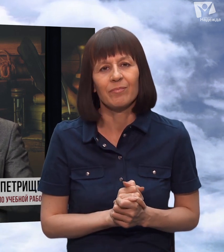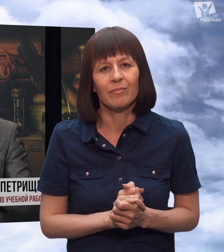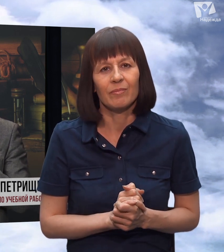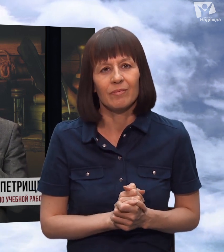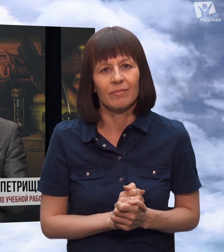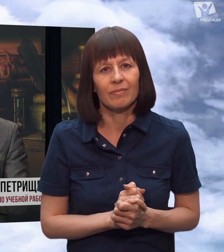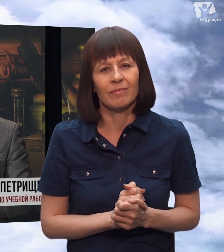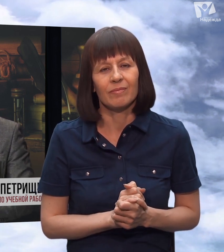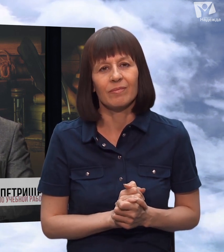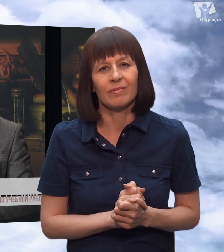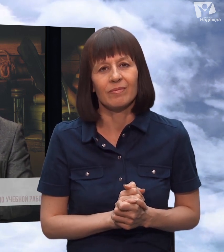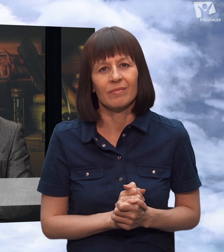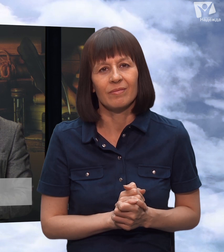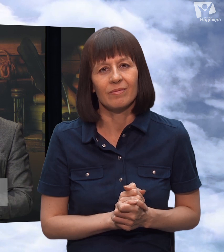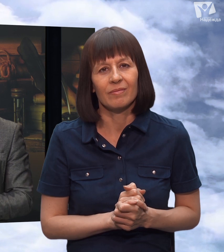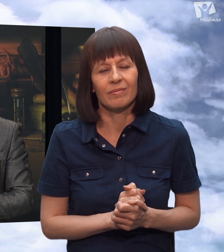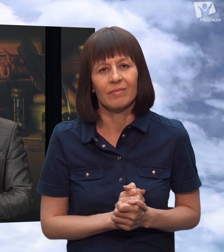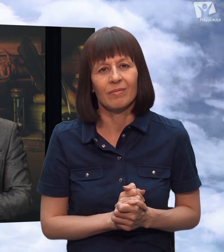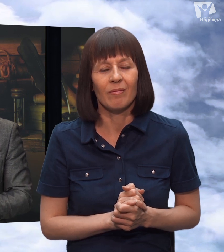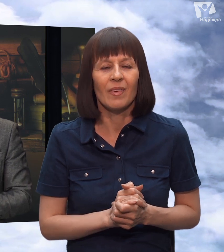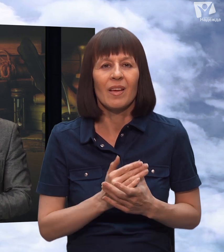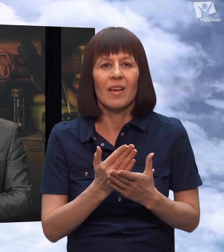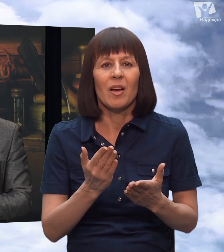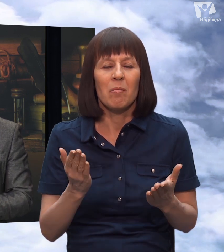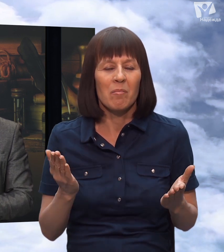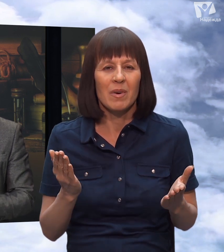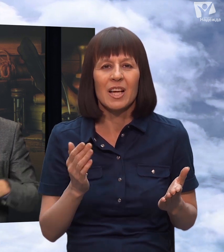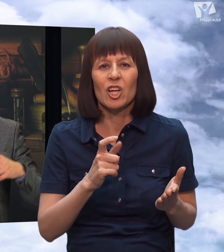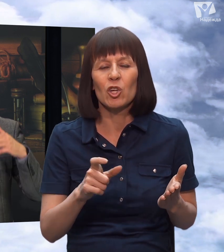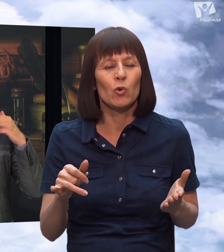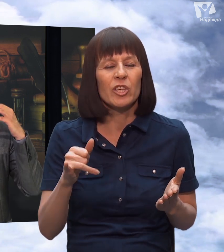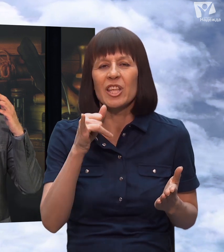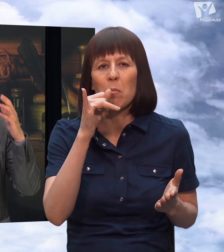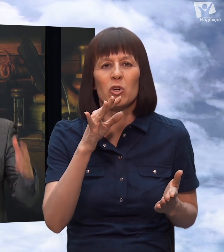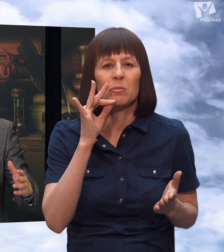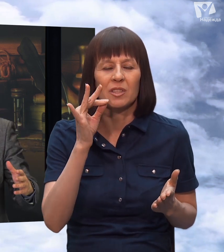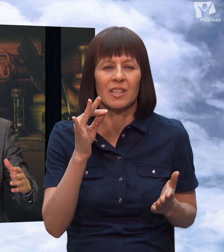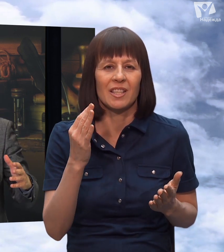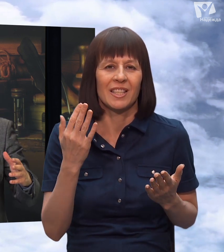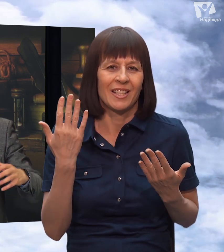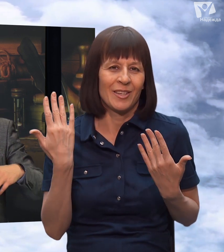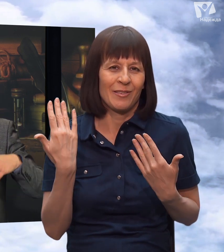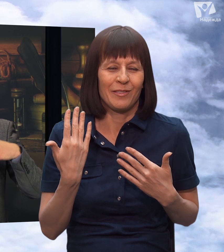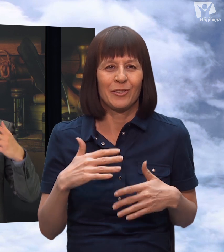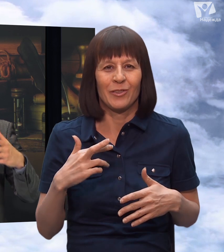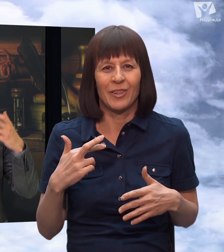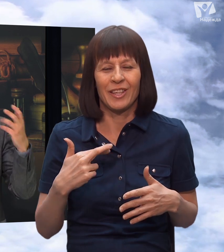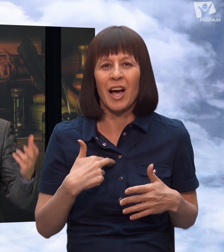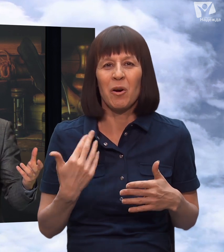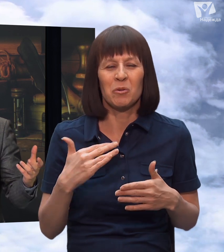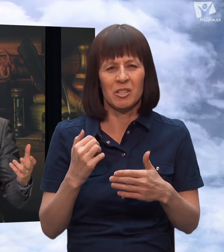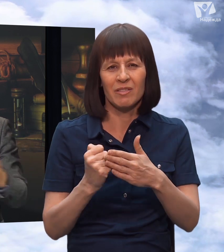такого состояния когда мы сказали бы ну вот теперь все а мы достигли совершенства и уже